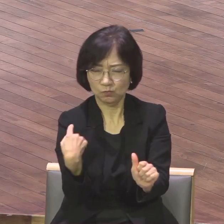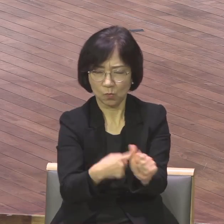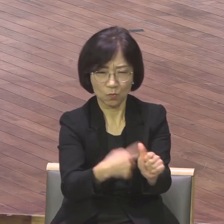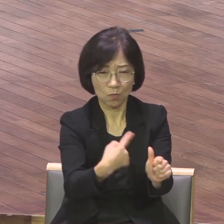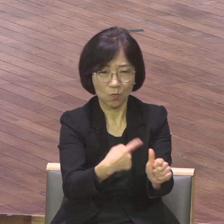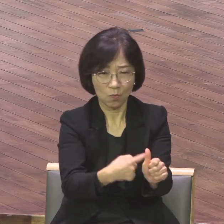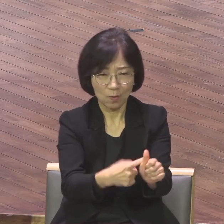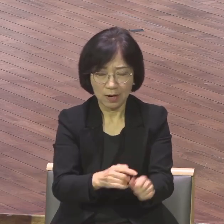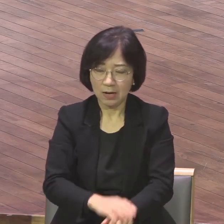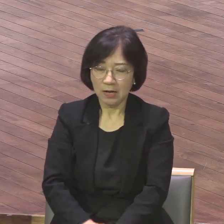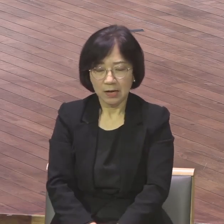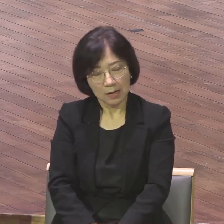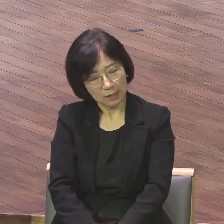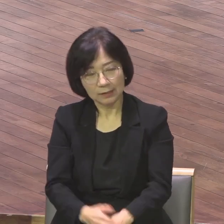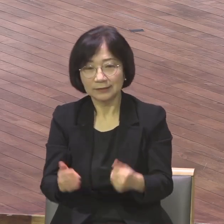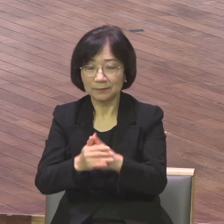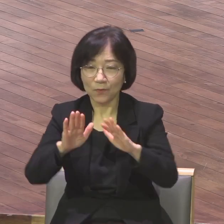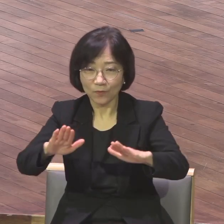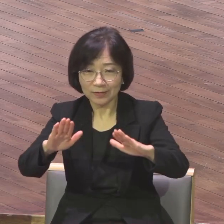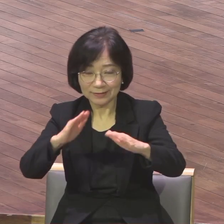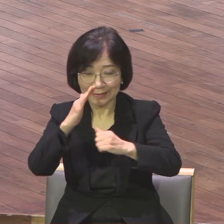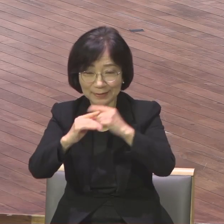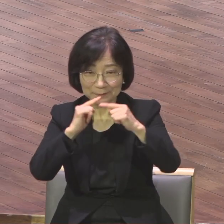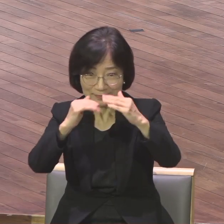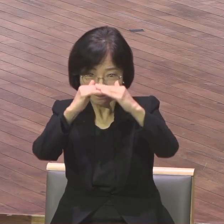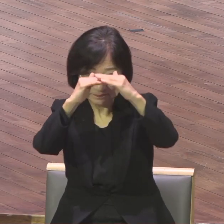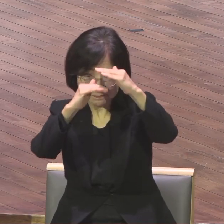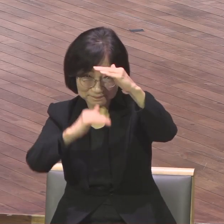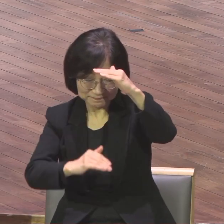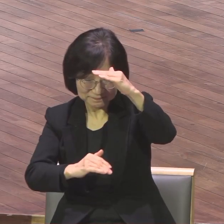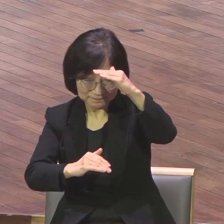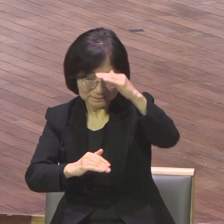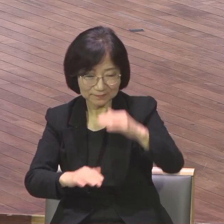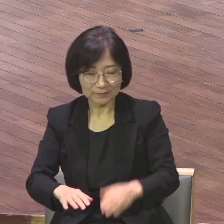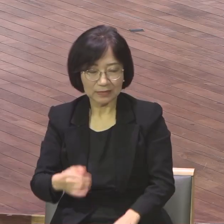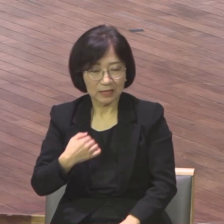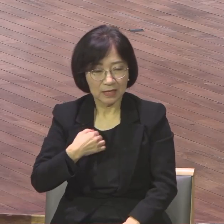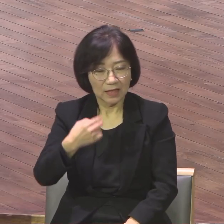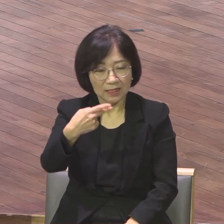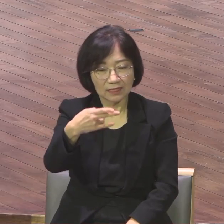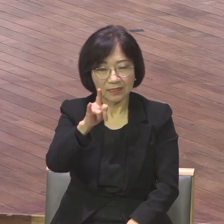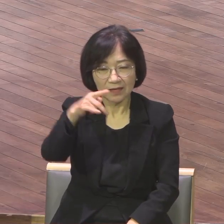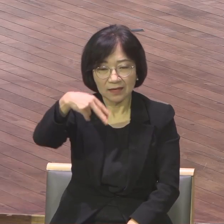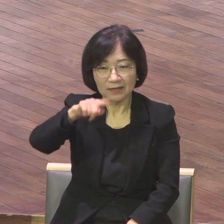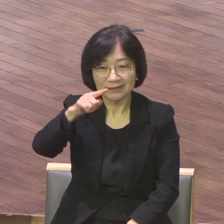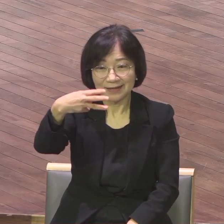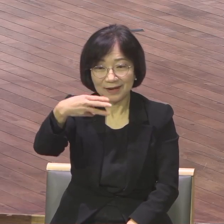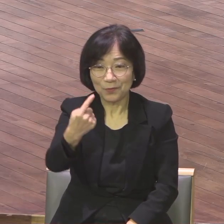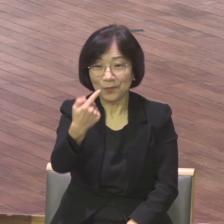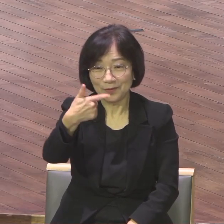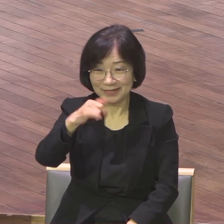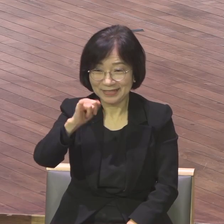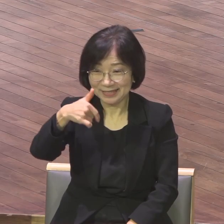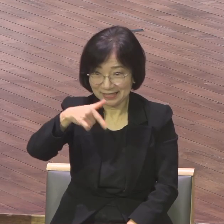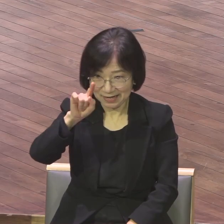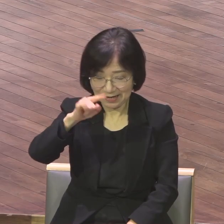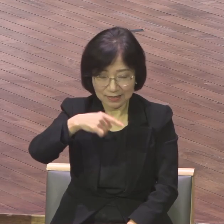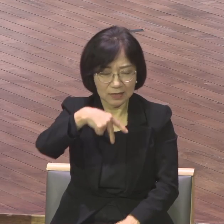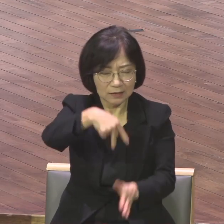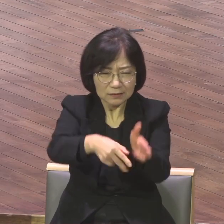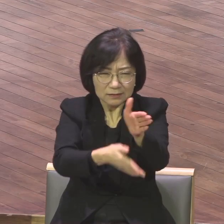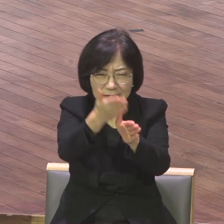본문을 통해서 자신이 데살로니가 교회에서 내가 어떻게 사역을